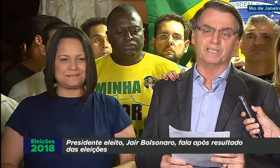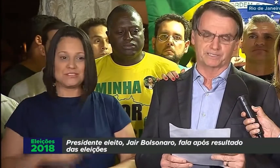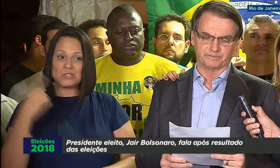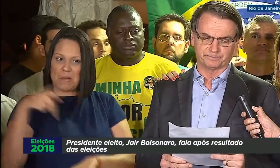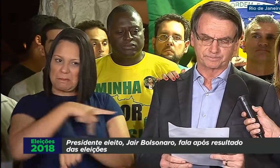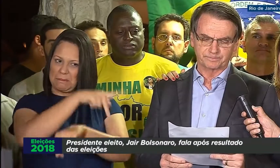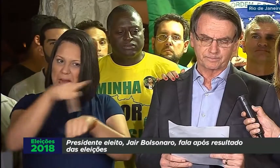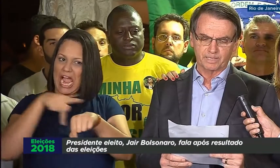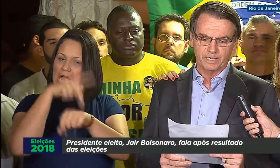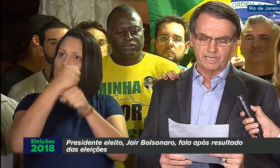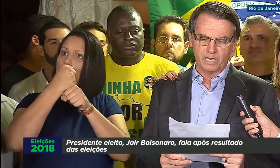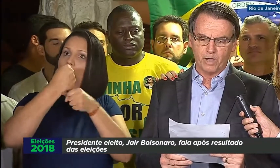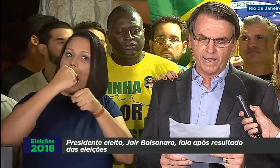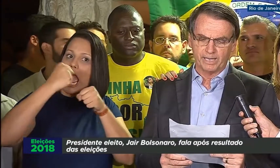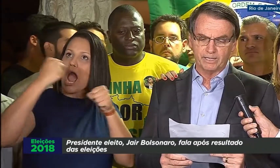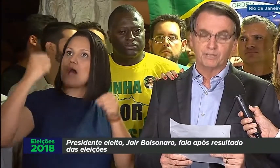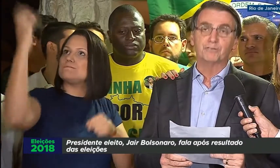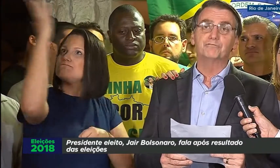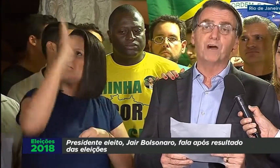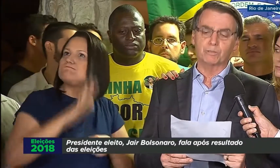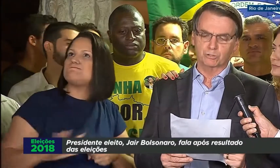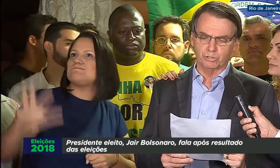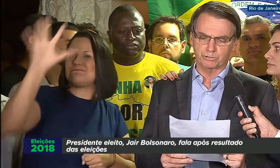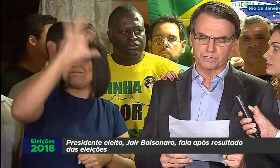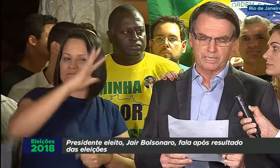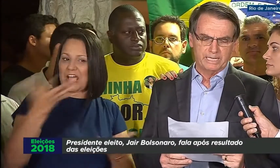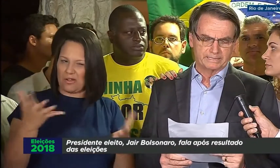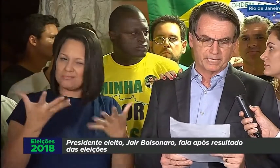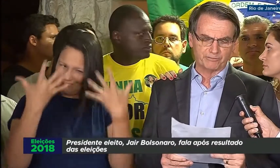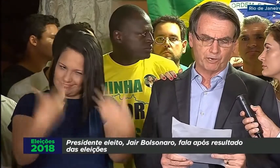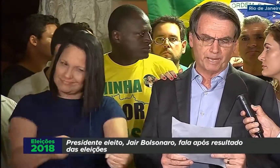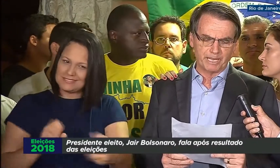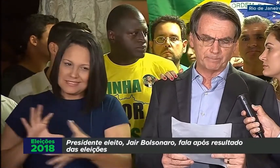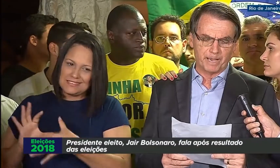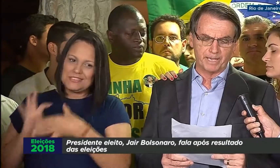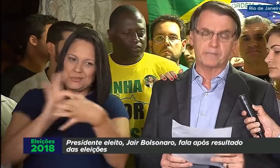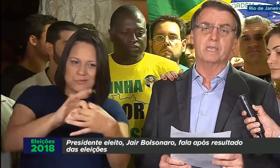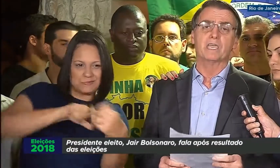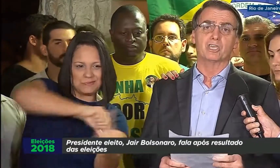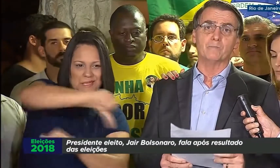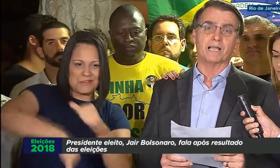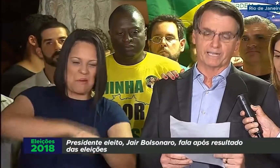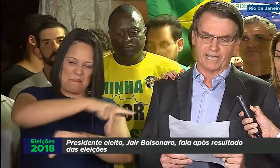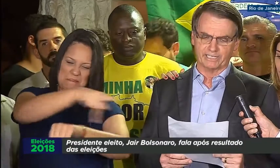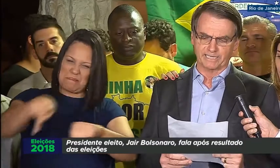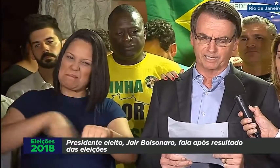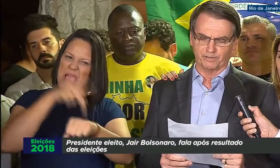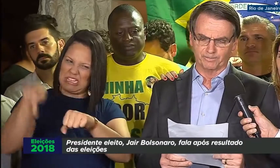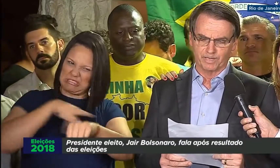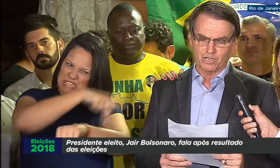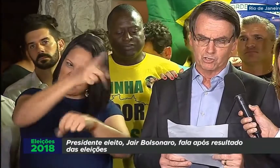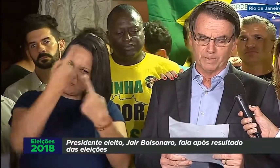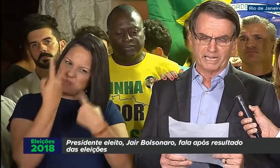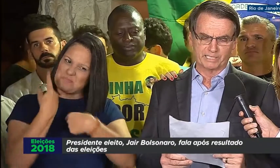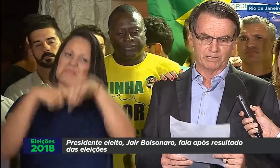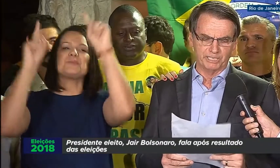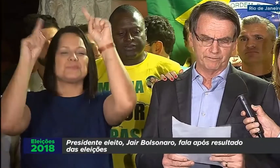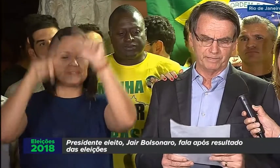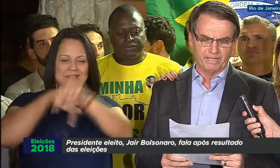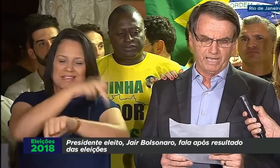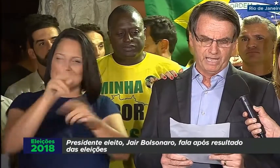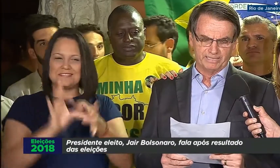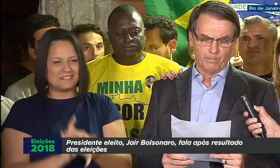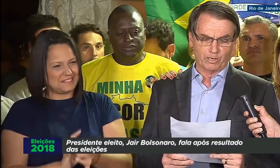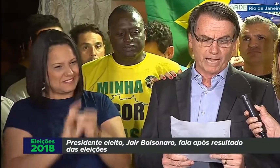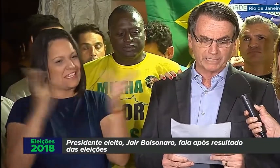grande país e agora vamos juntos transformar esse país em uma grande nação. Uma nação